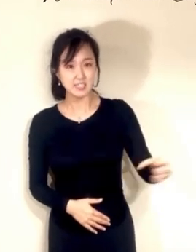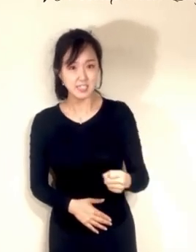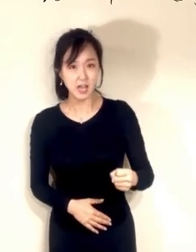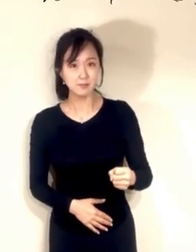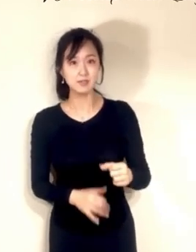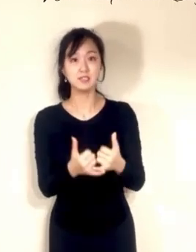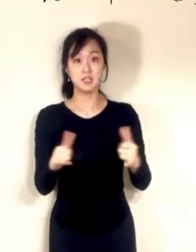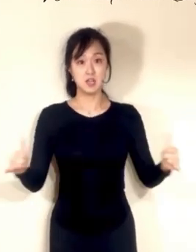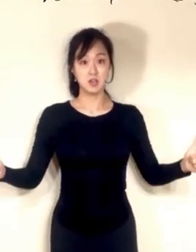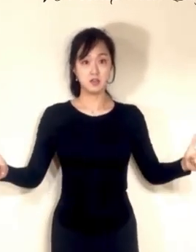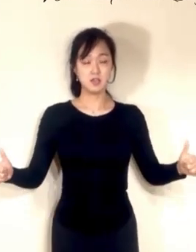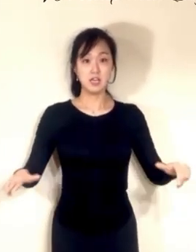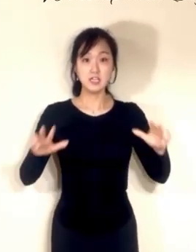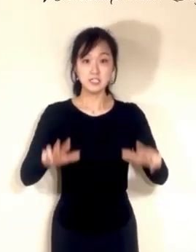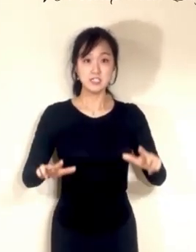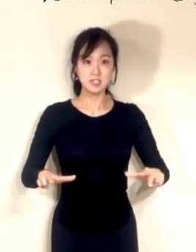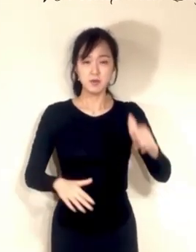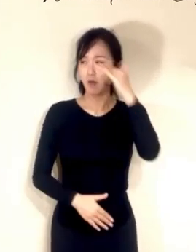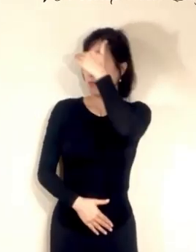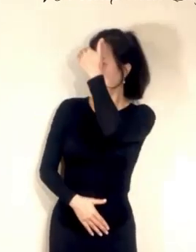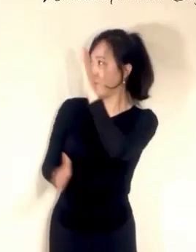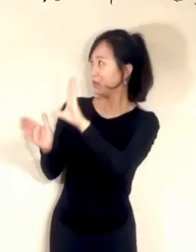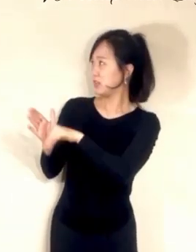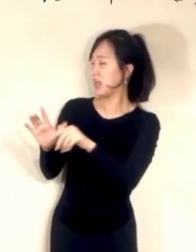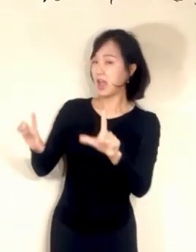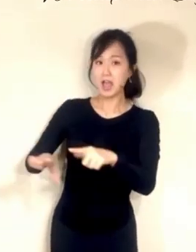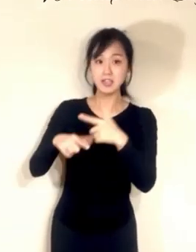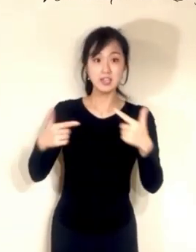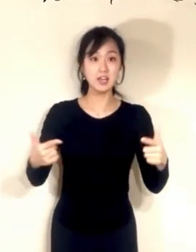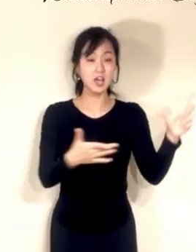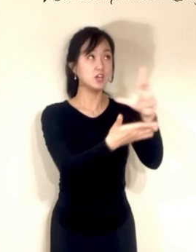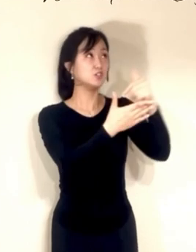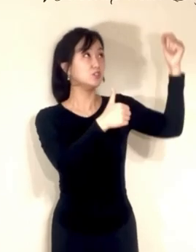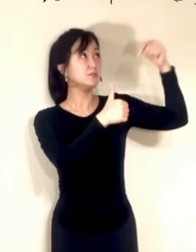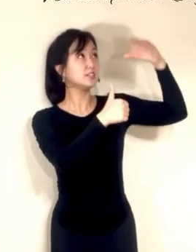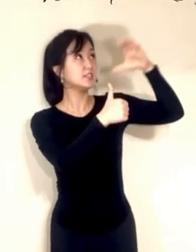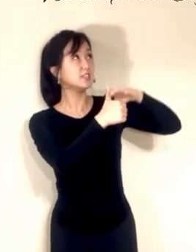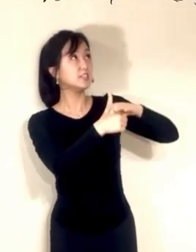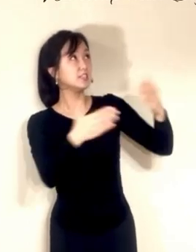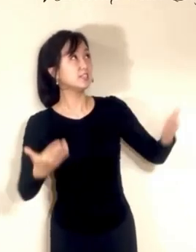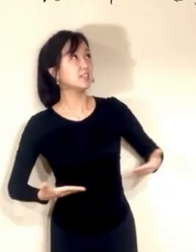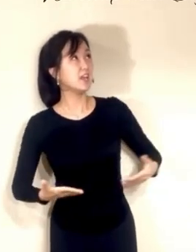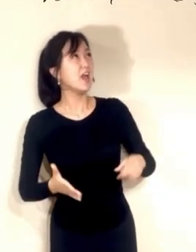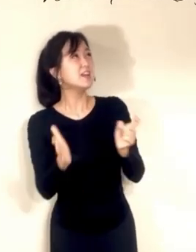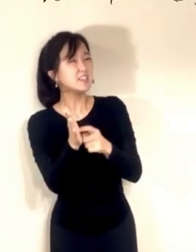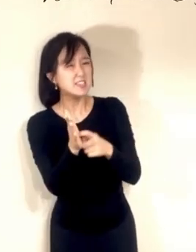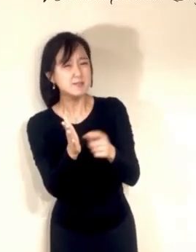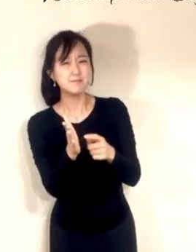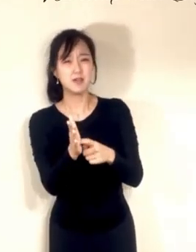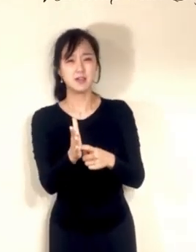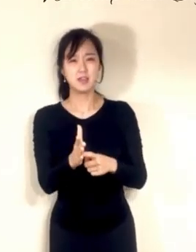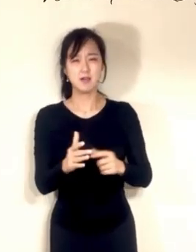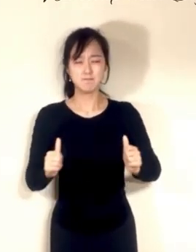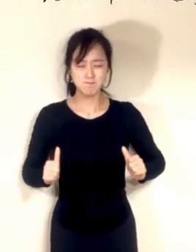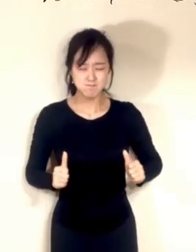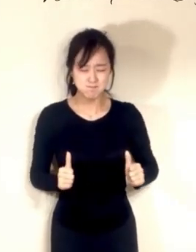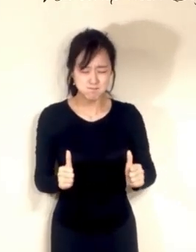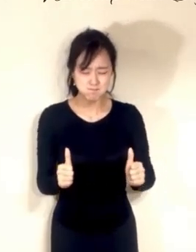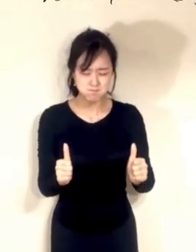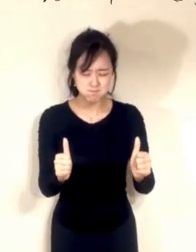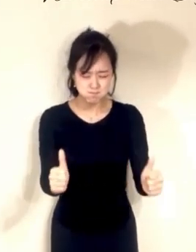쟁기 잡은 자입니다. 지금은 뒤돌아볼 때가 아니라 주님께서 맡기신 일을